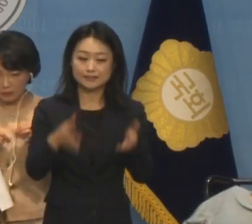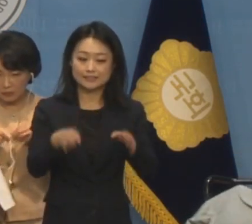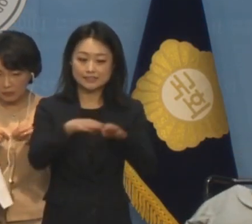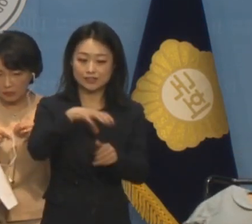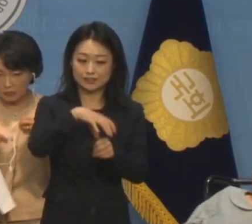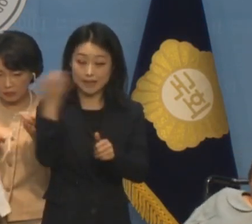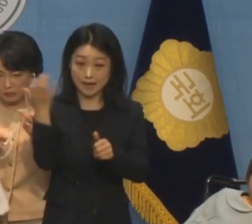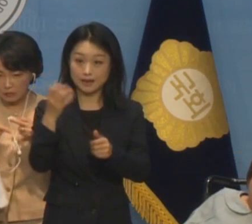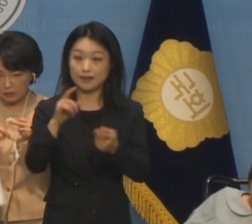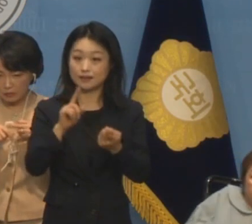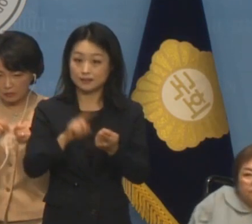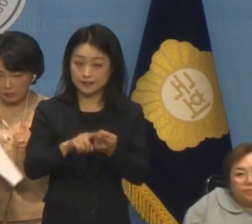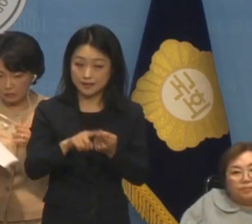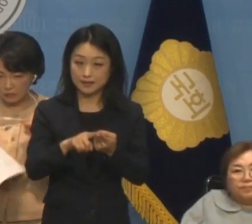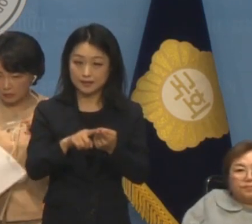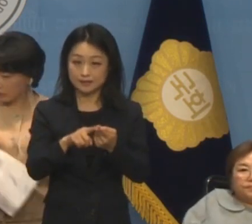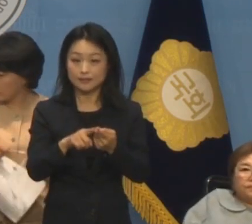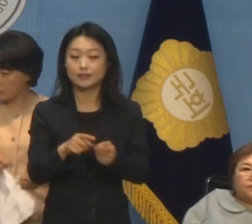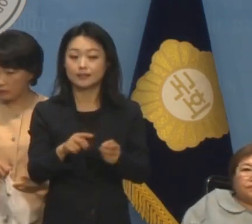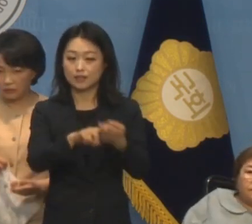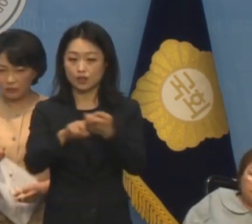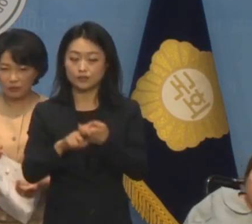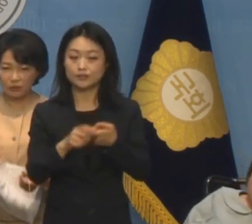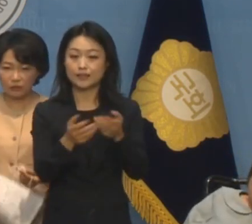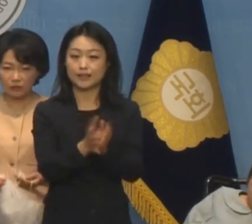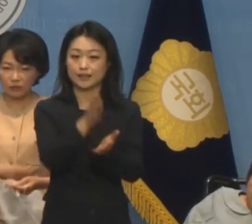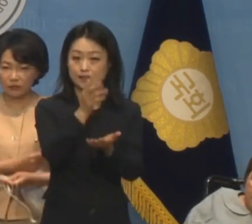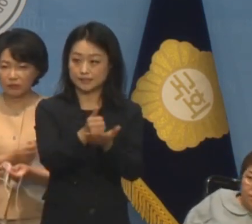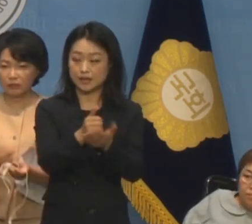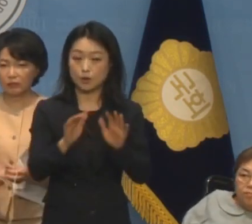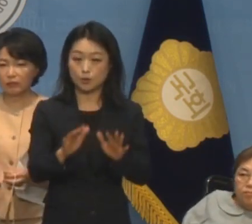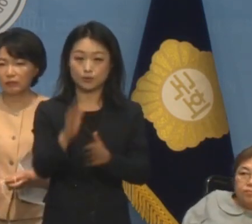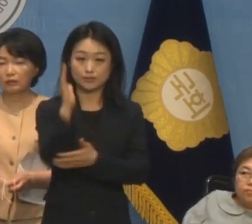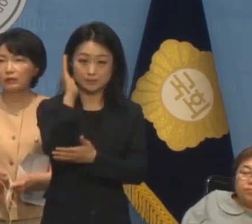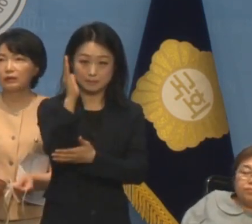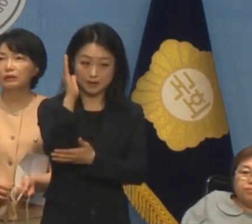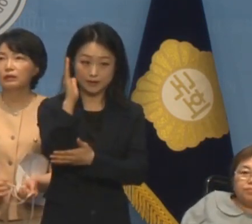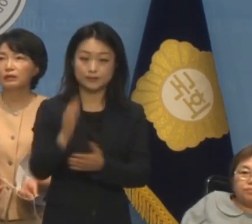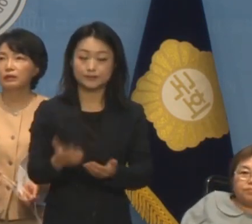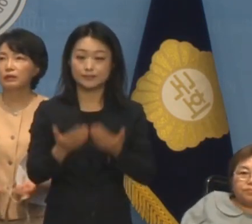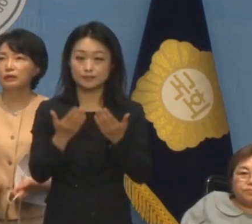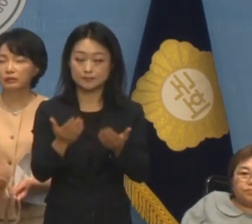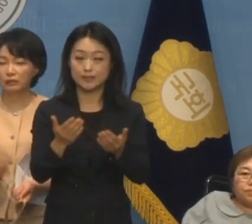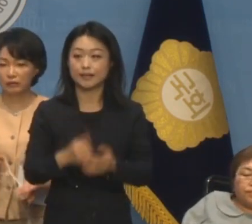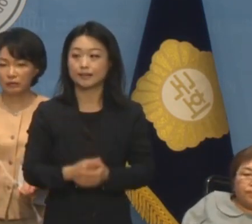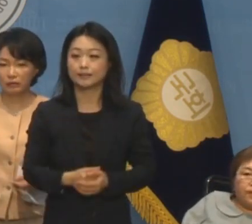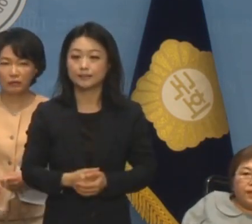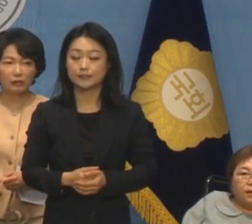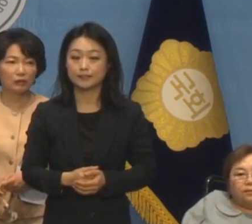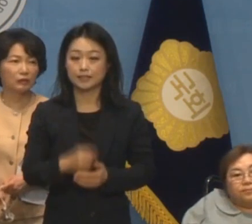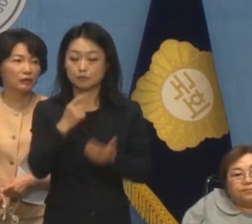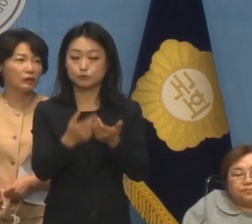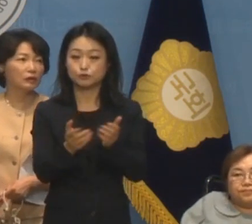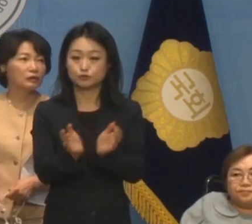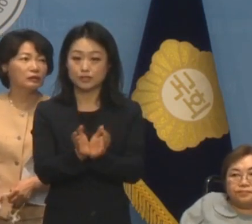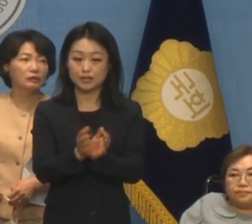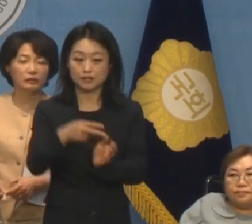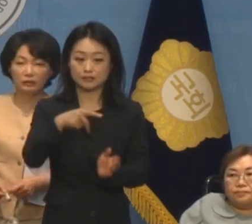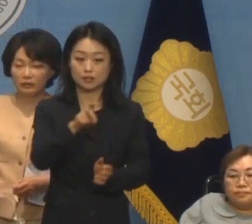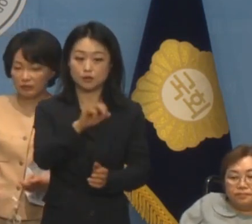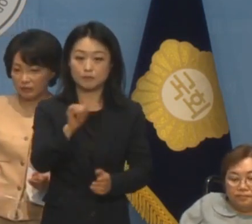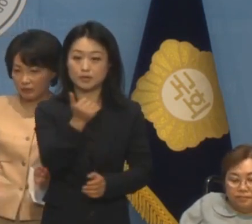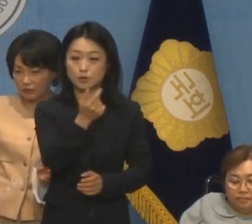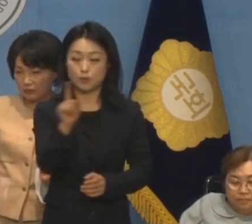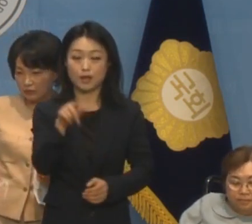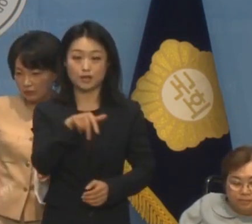탈시설연대 추경진 서울지부 공동대표가 발언 순서 이어가 주시겠습니다. 우선 더불어민주당 서미화